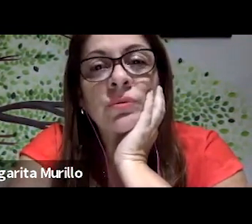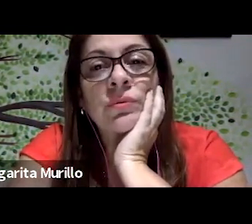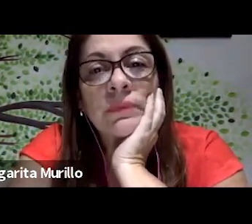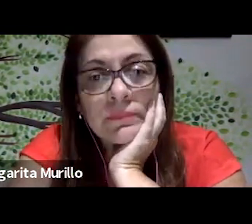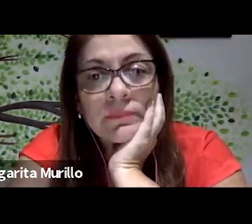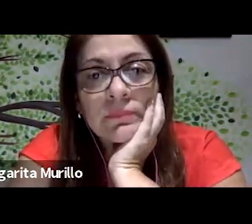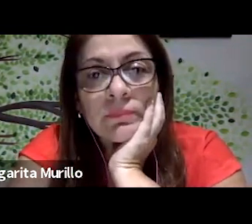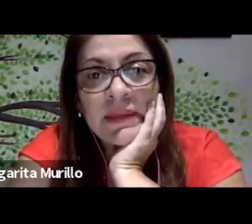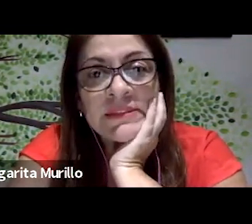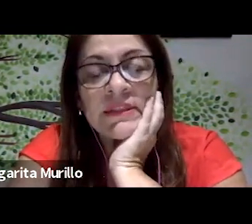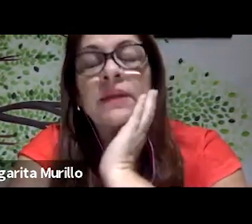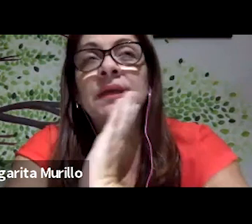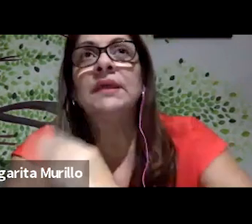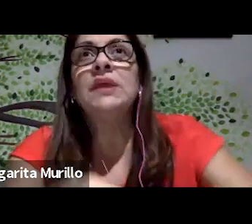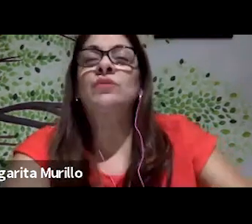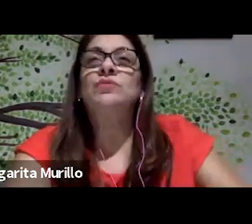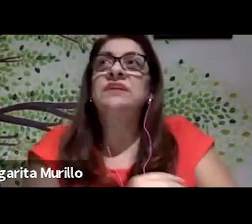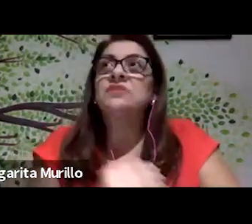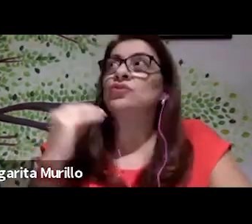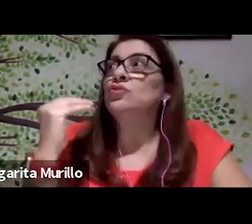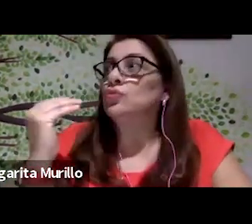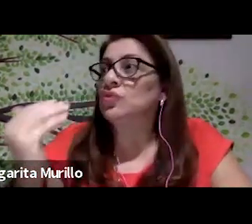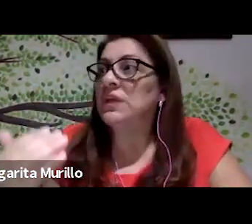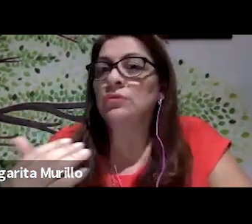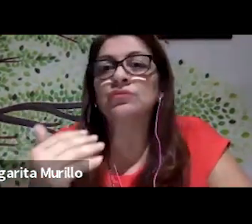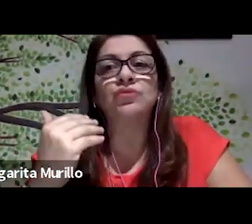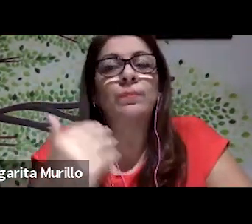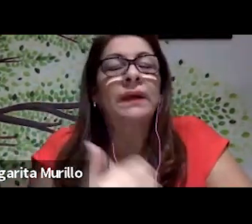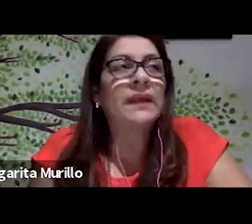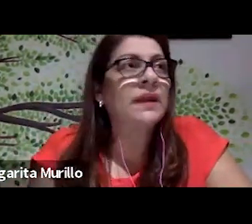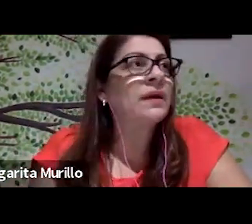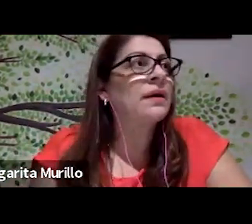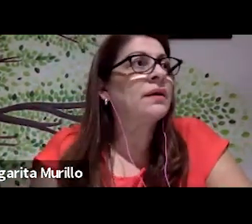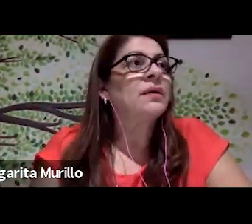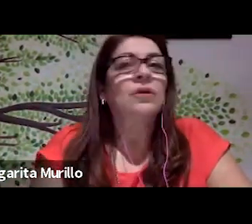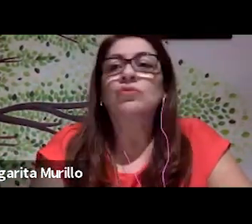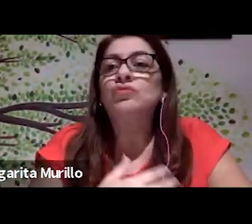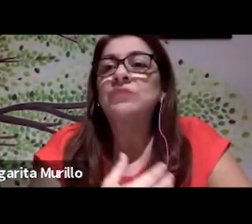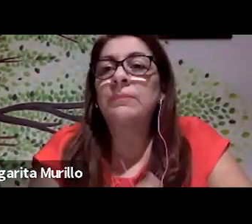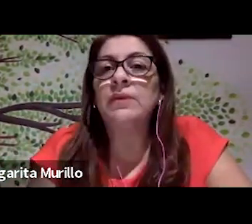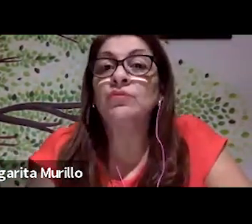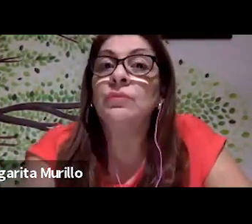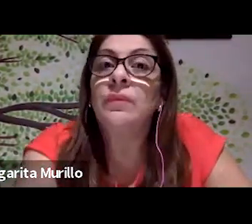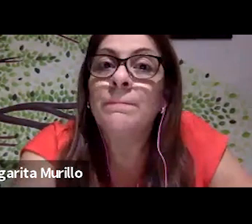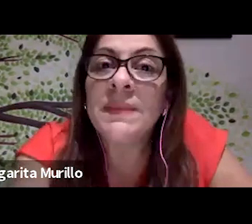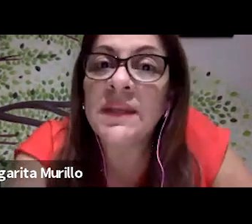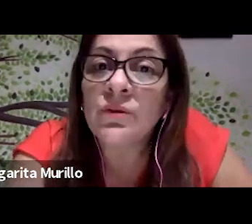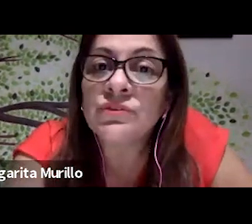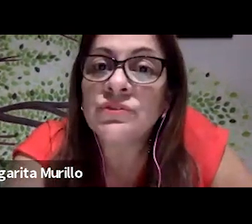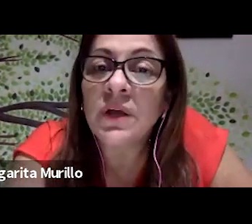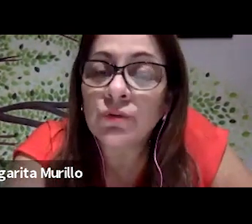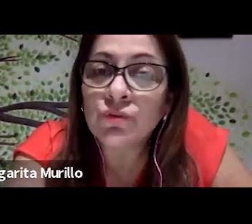escucho véanse y cuando estás con tus hijos con tu pareja con tus amigos